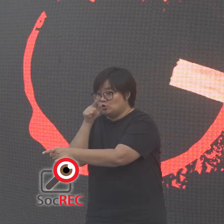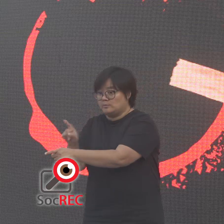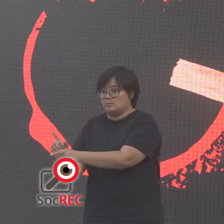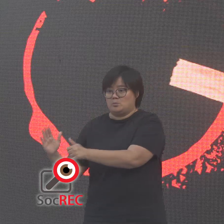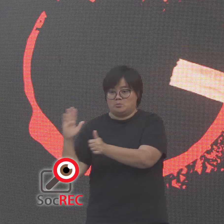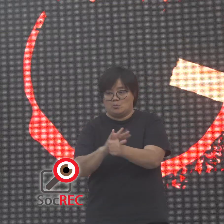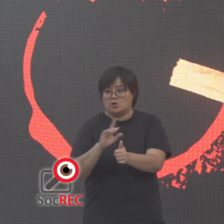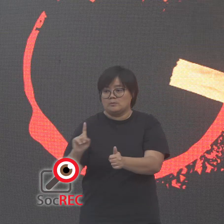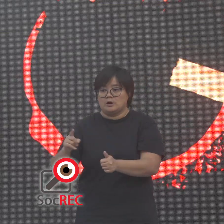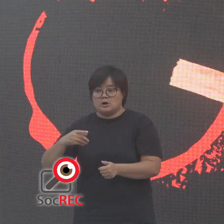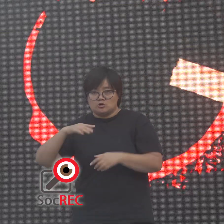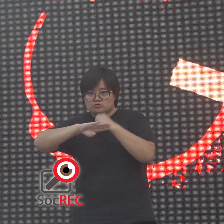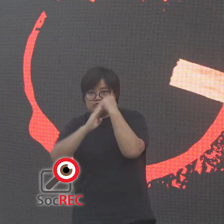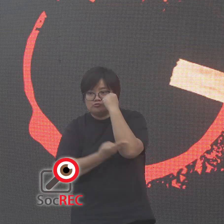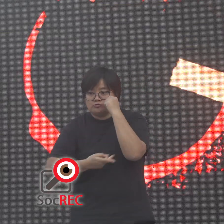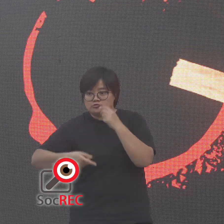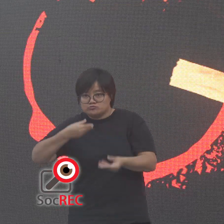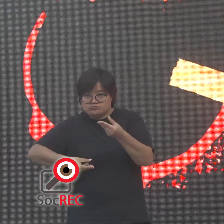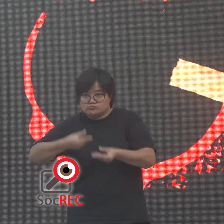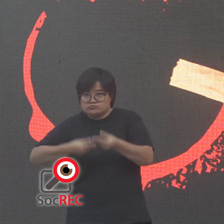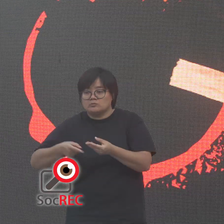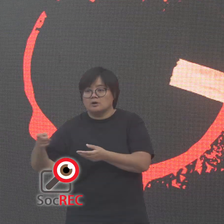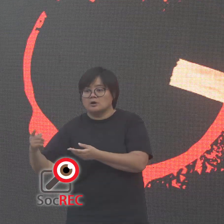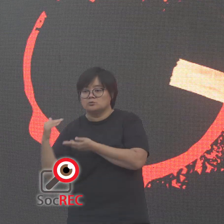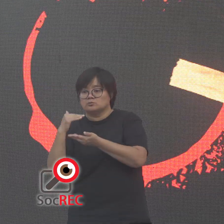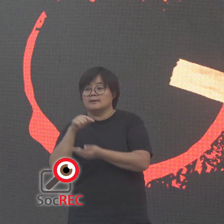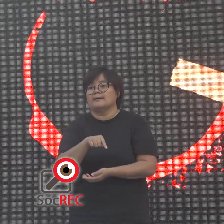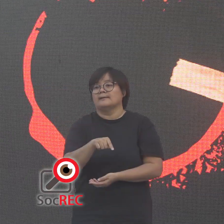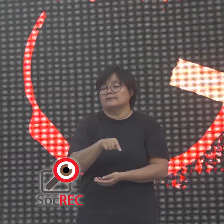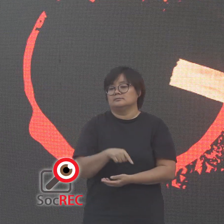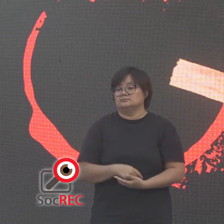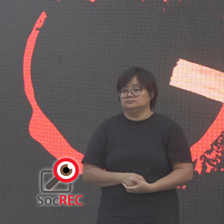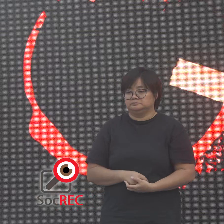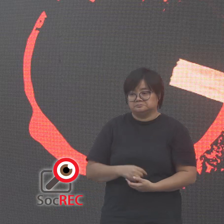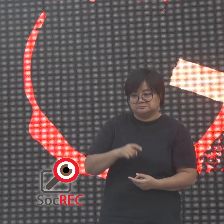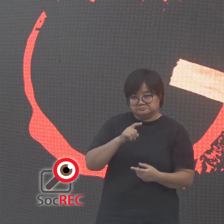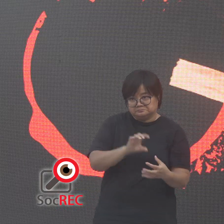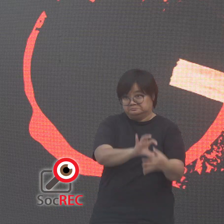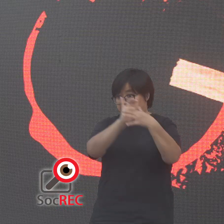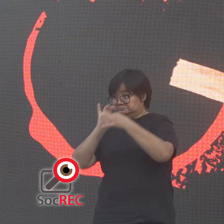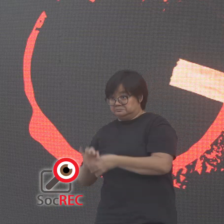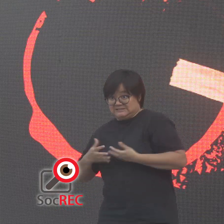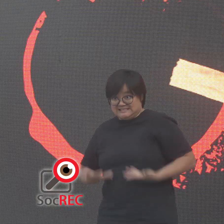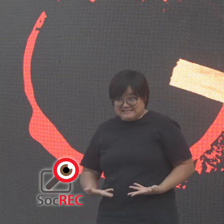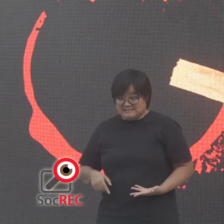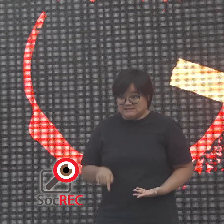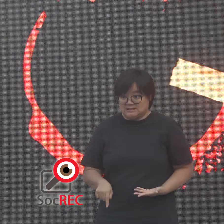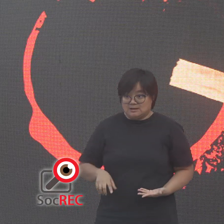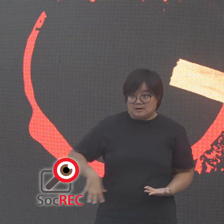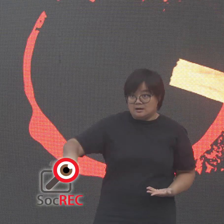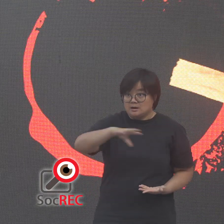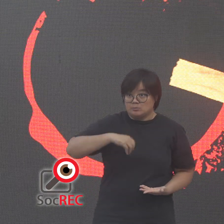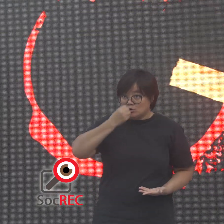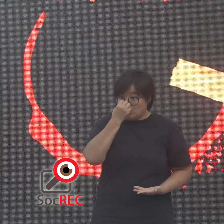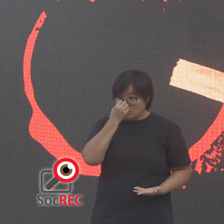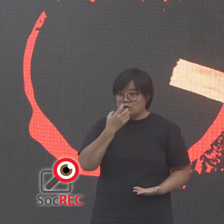當我們這一班死港仔、死港女去很羨慕、很仰慕台灣民主的